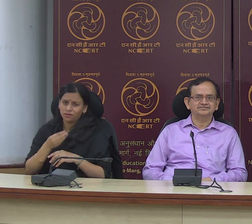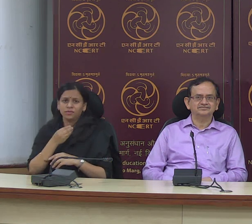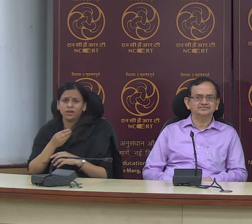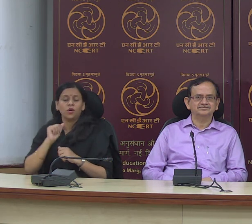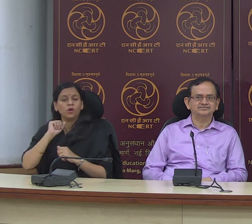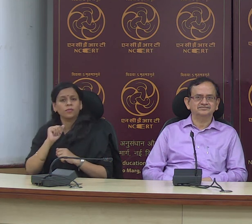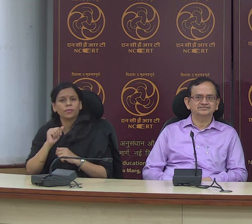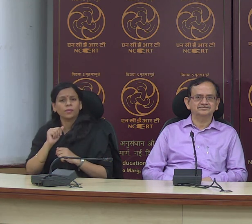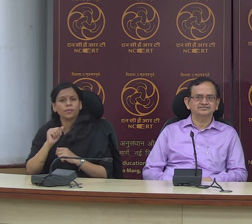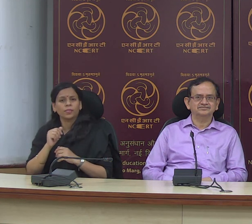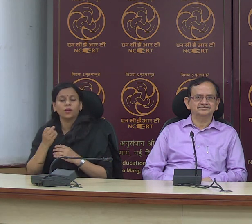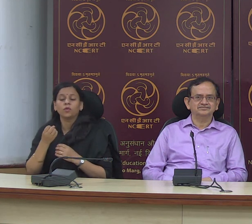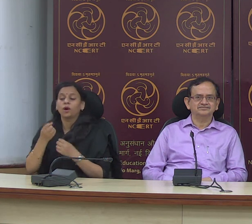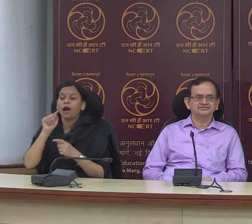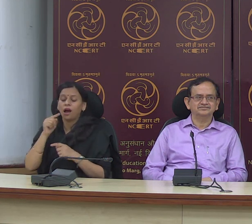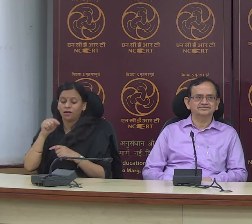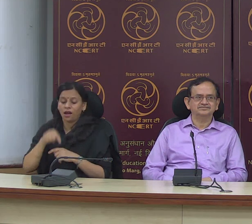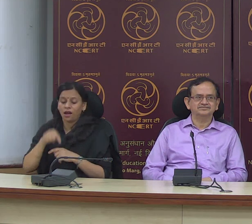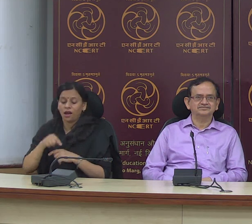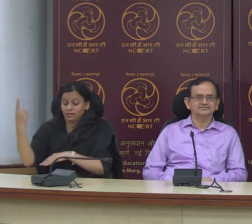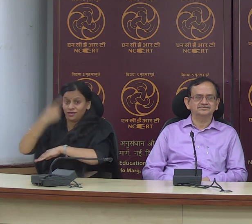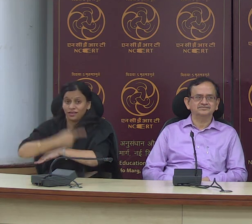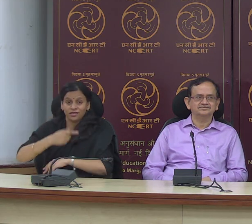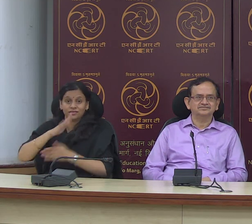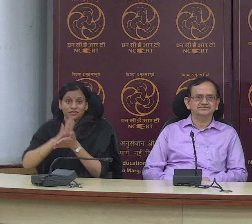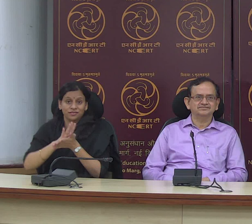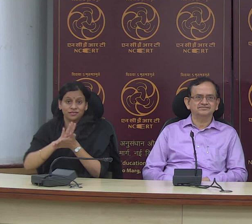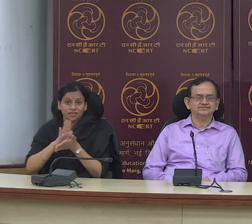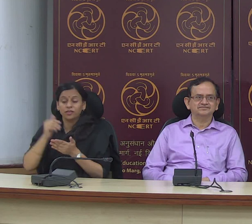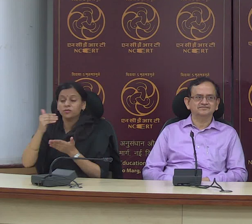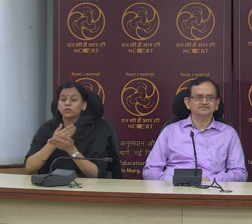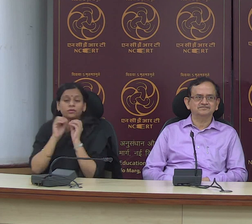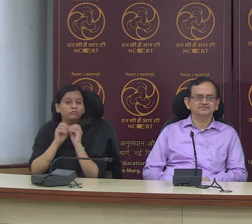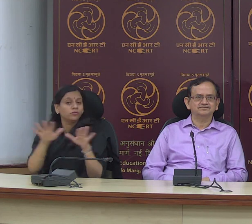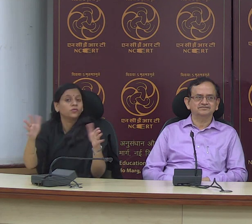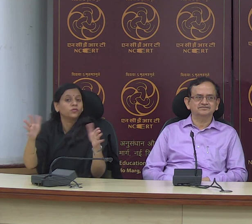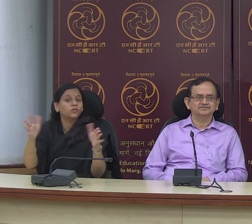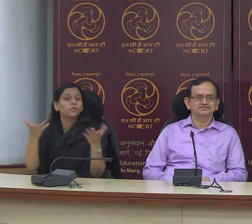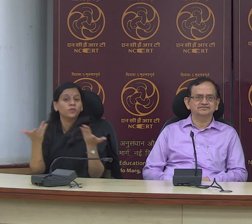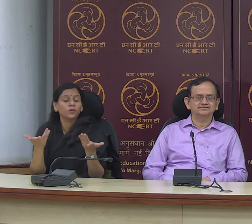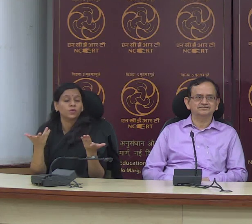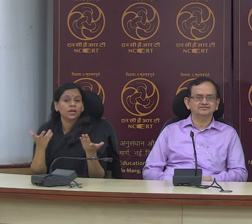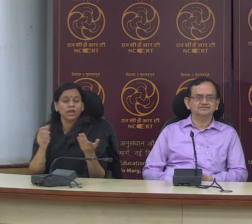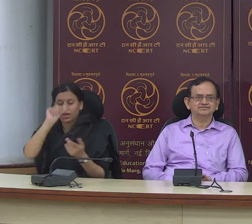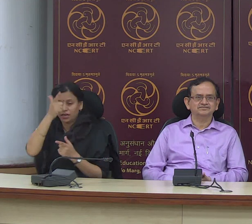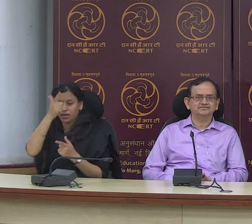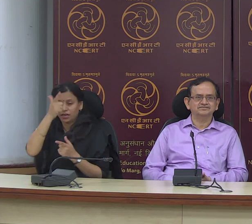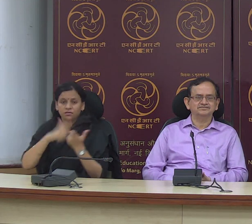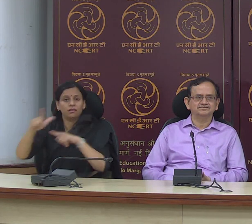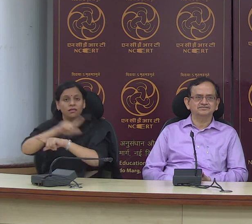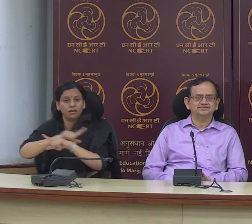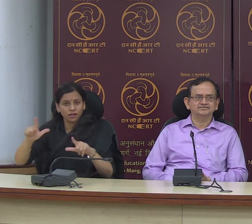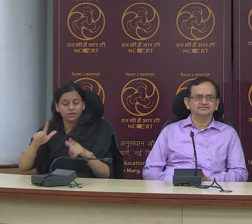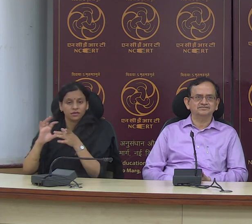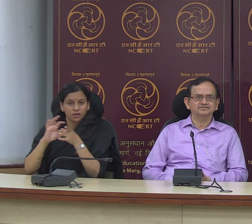पर अपना क्या संदेश आज इस विशेष दिवस पर इस कार्यक्रम के माध्यम से देना चाहेंगे, जो इंडियन साइन लैंग्वेज के